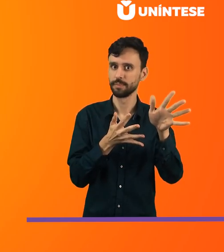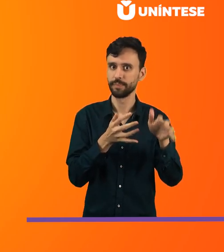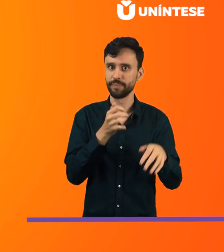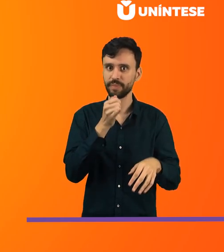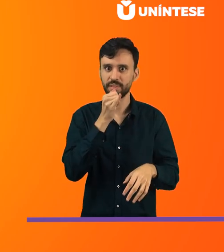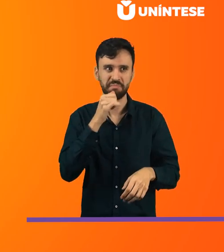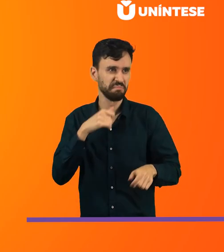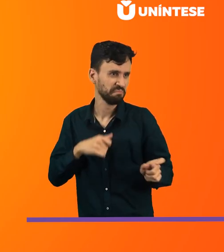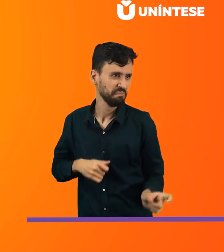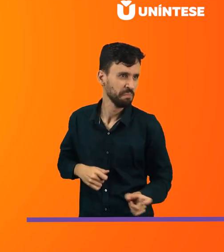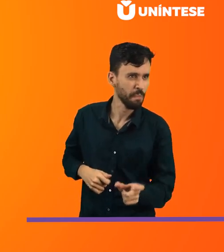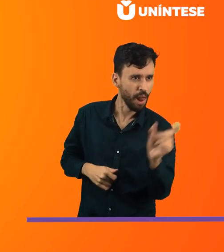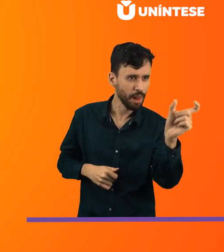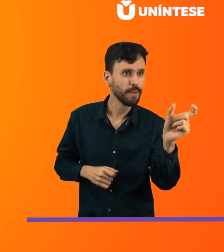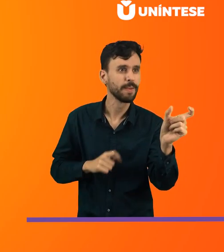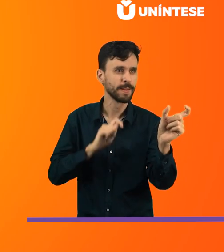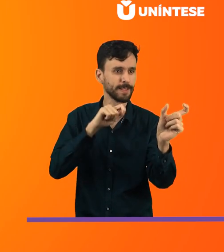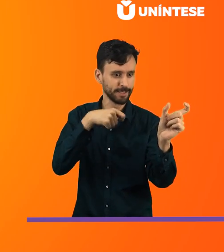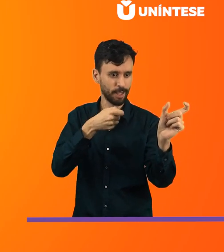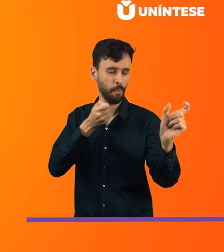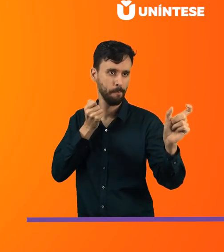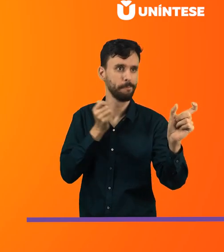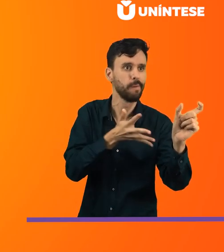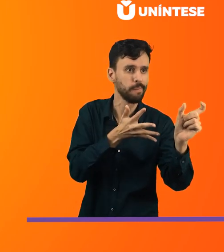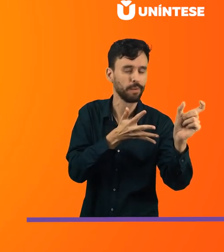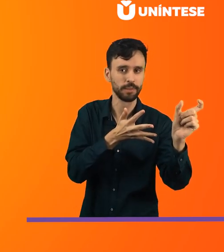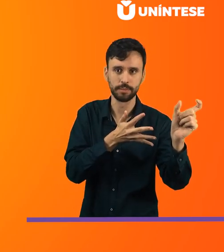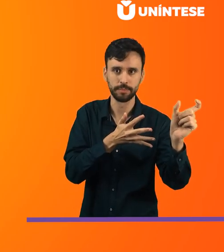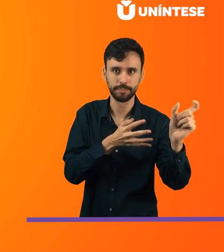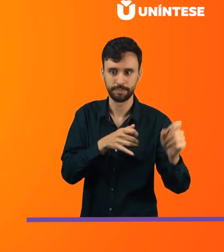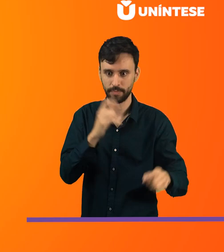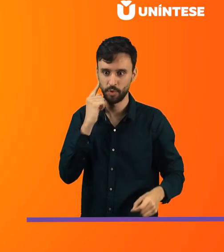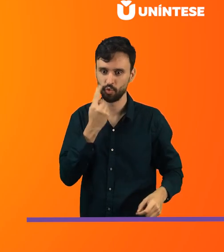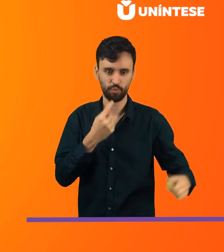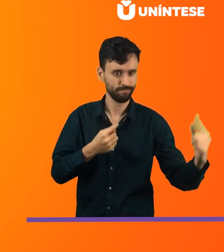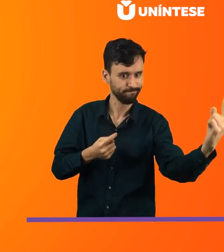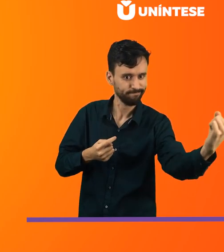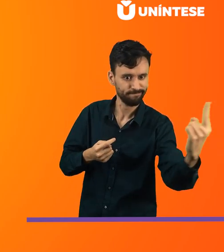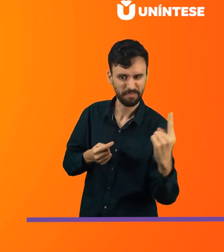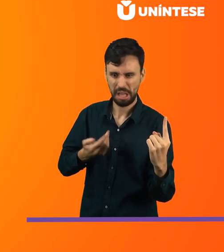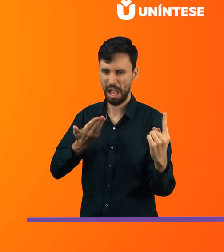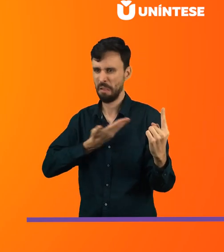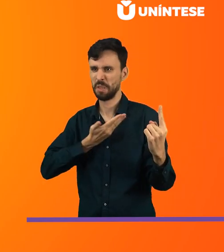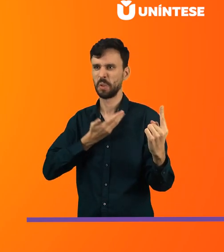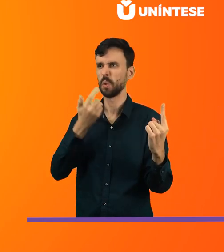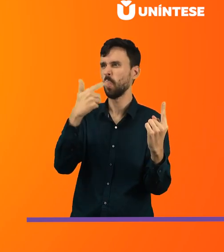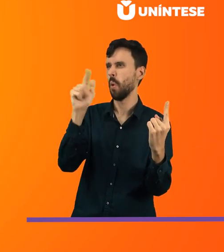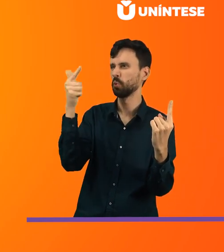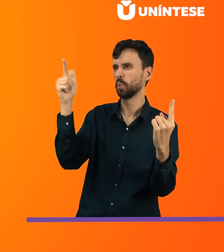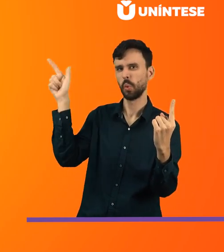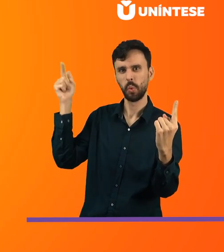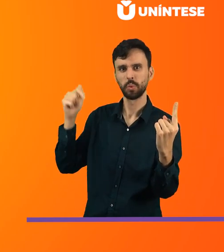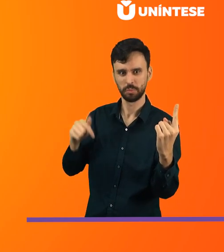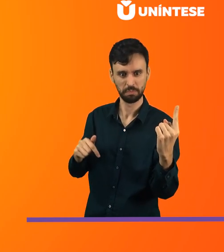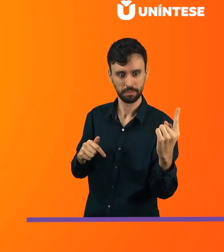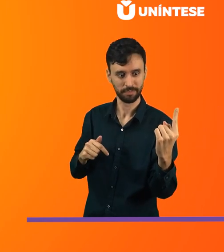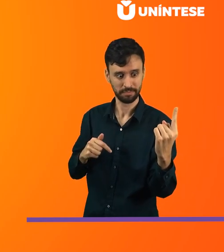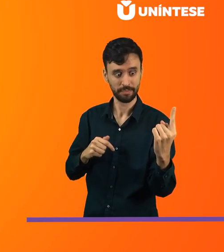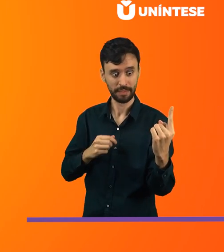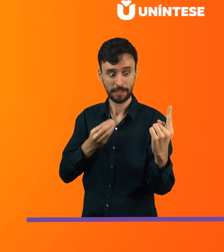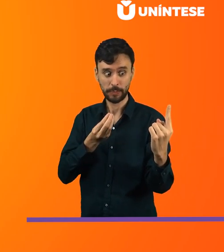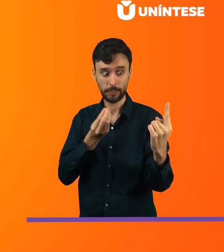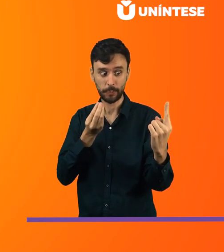sinalize. Sinalize. Você vê uma palavra, você sabe o sinal, sinaliza. Aparece uma pessoa surda, um amigo,